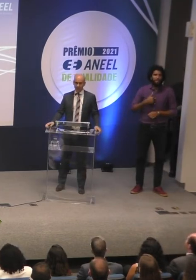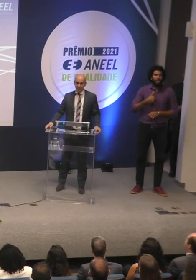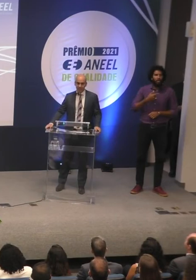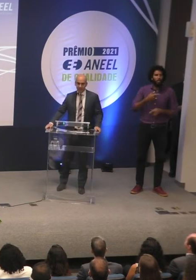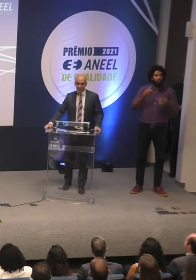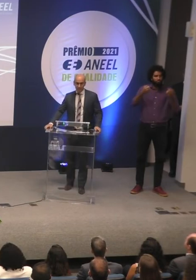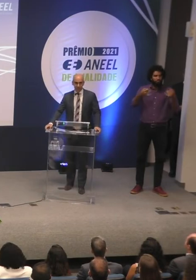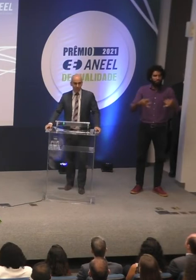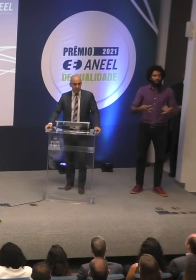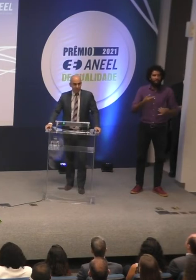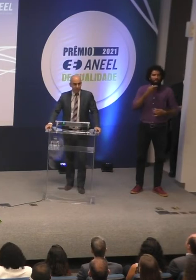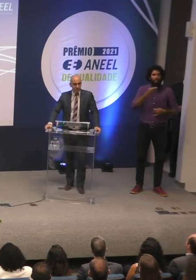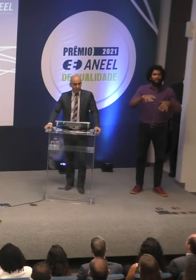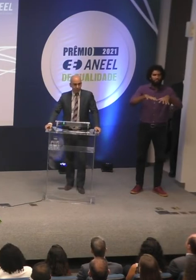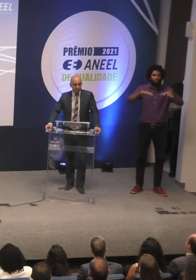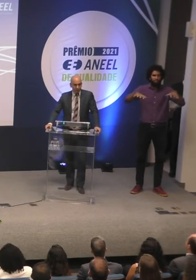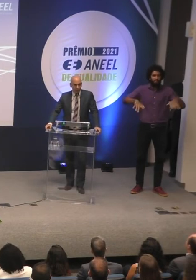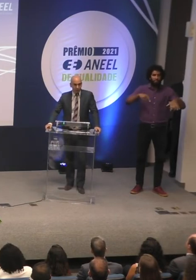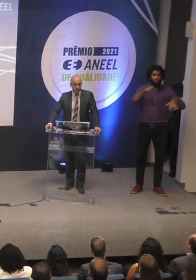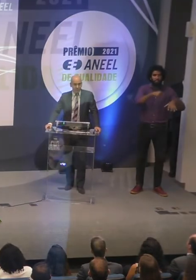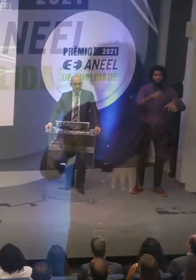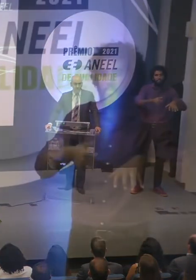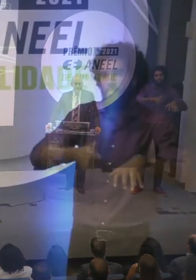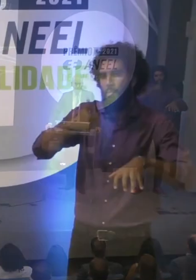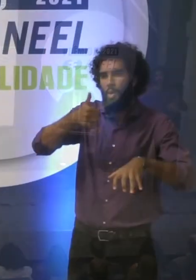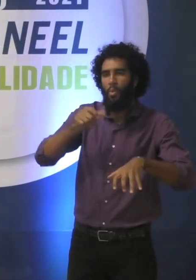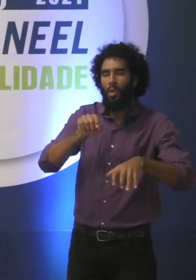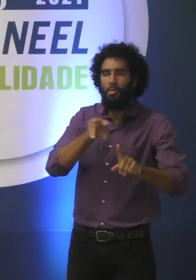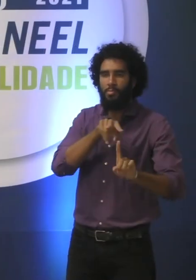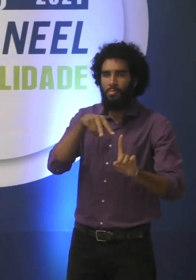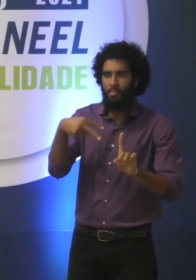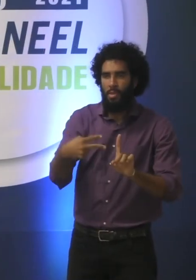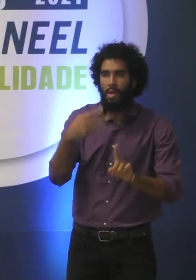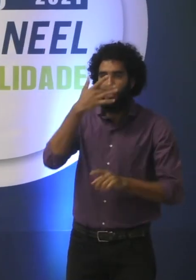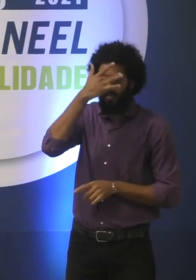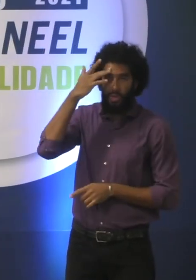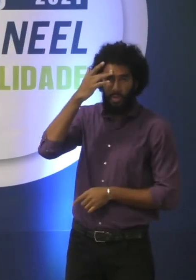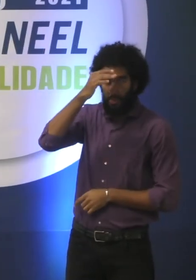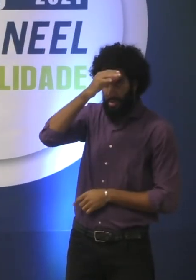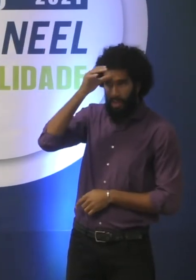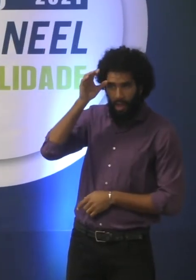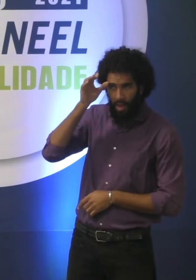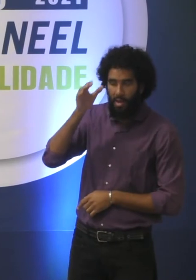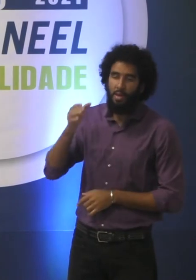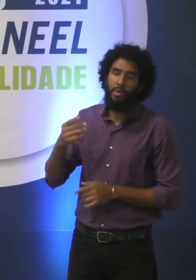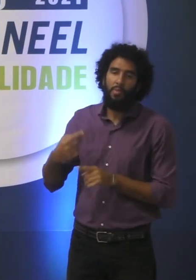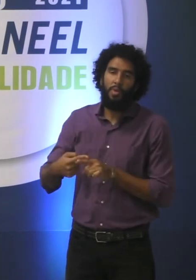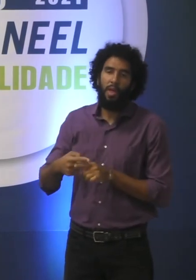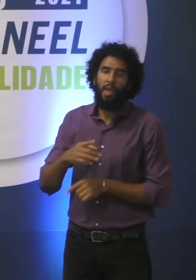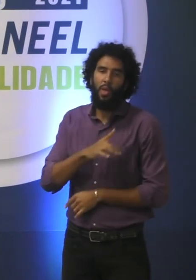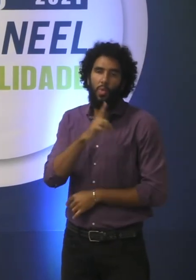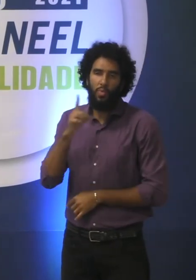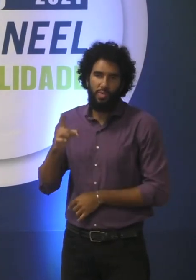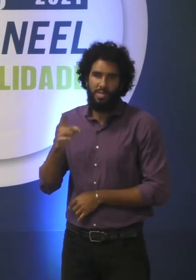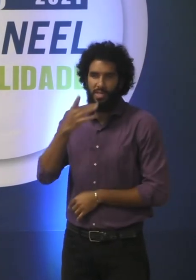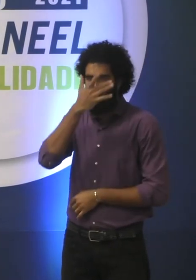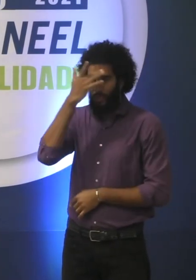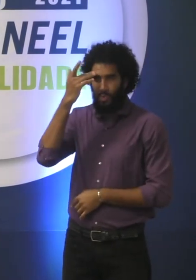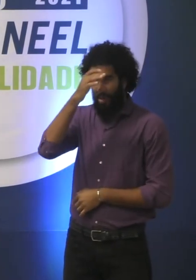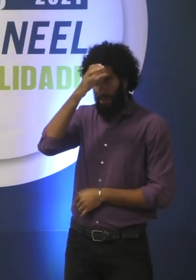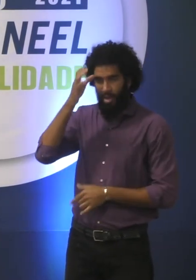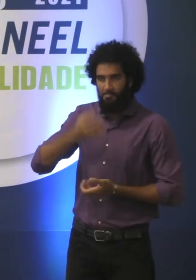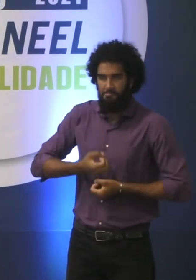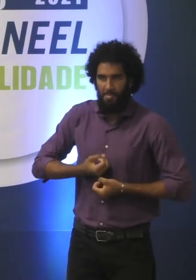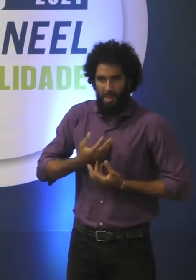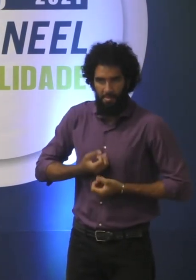duas. Primeiro, na ótica aqui do consumidor, que é o dia do consumidor se manifestar.